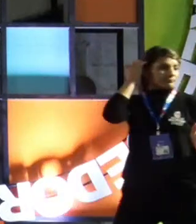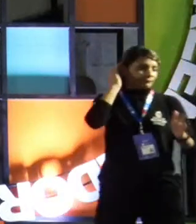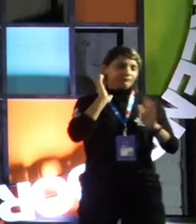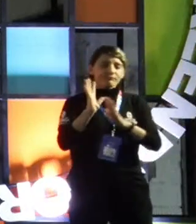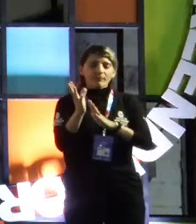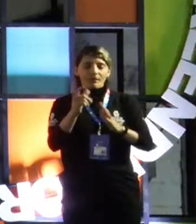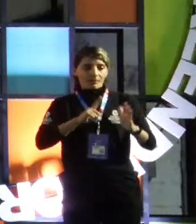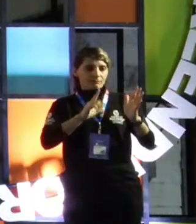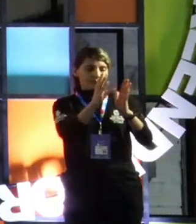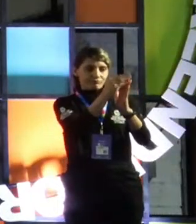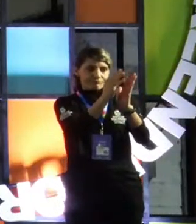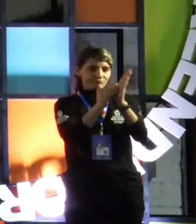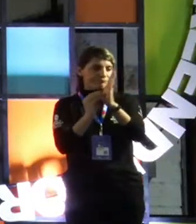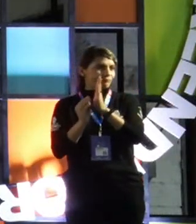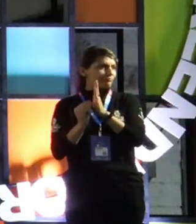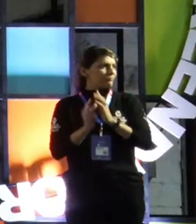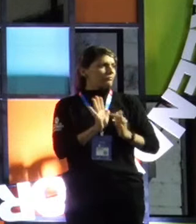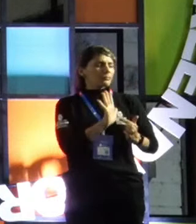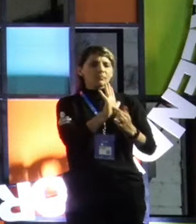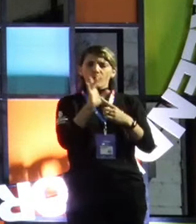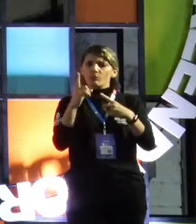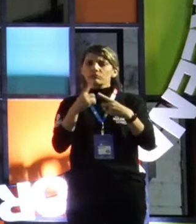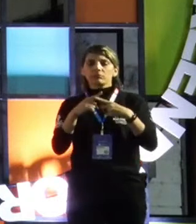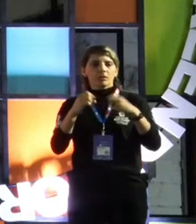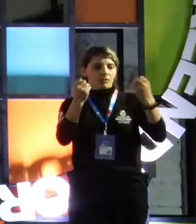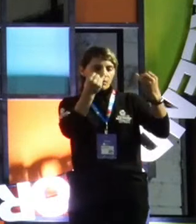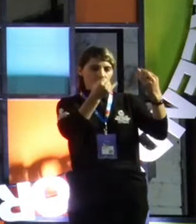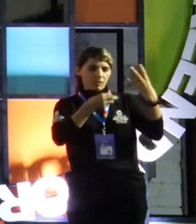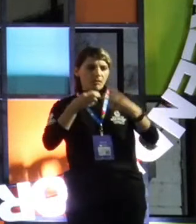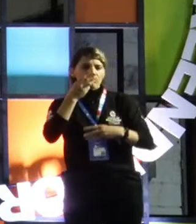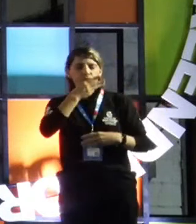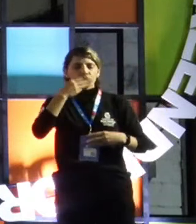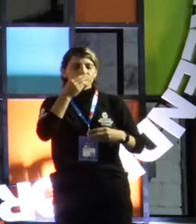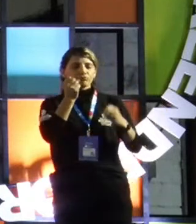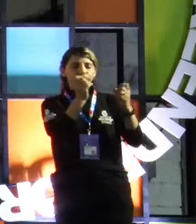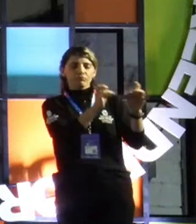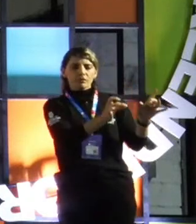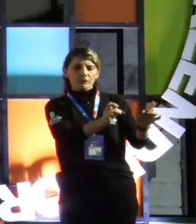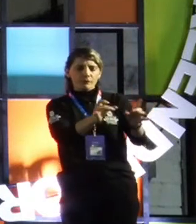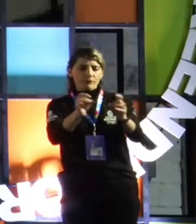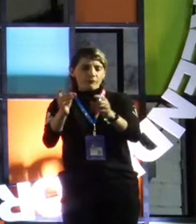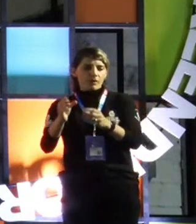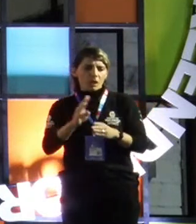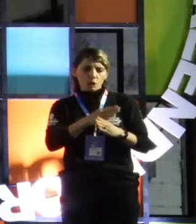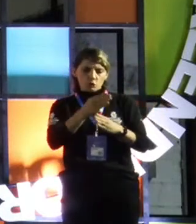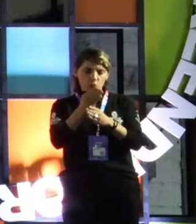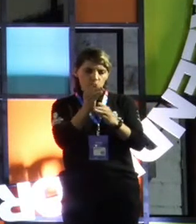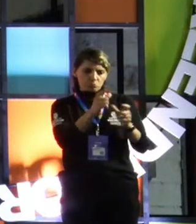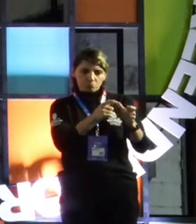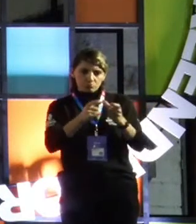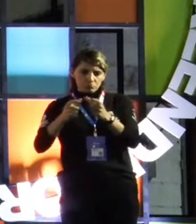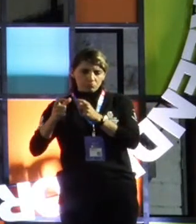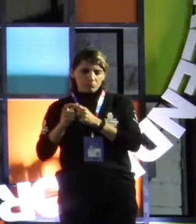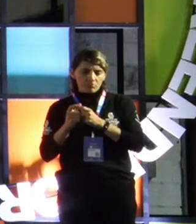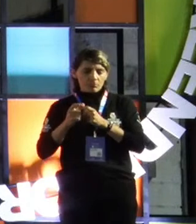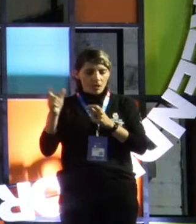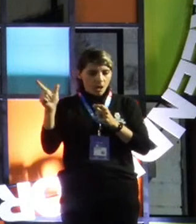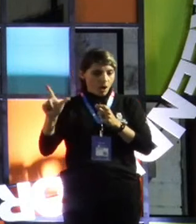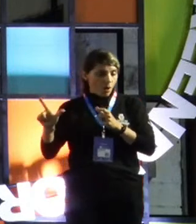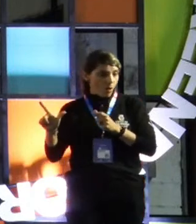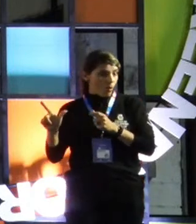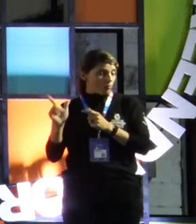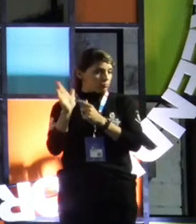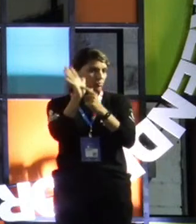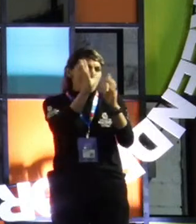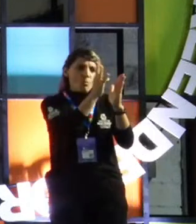para contar do porquê que ela está ali falando de doce, do porquê que ela fala de venda de bolo de pote. E a outra, ela só posta conteúdo.